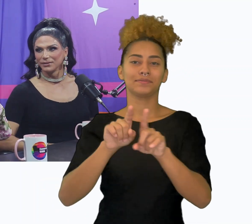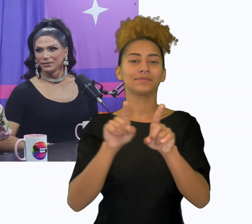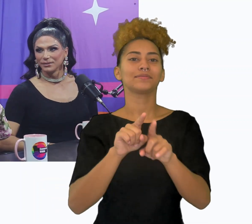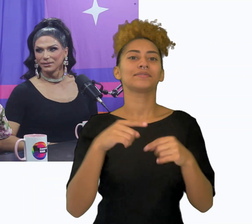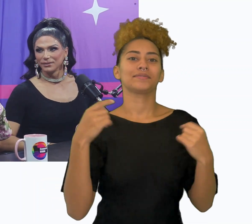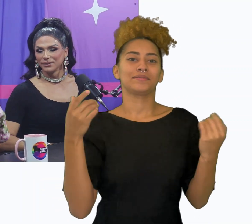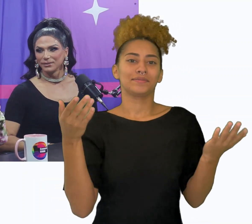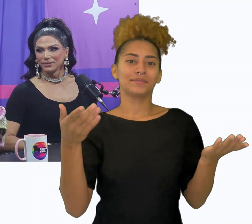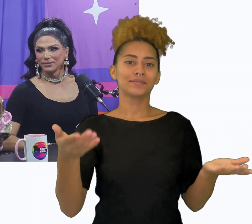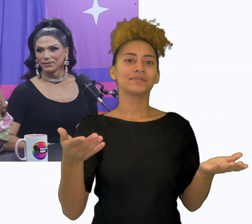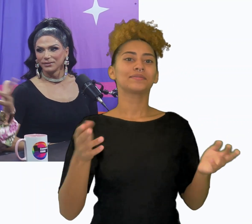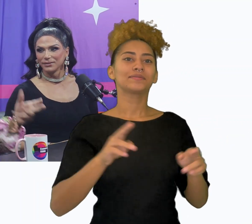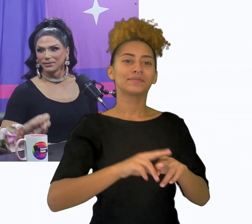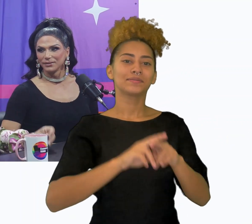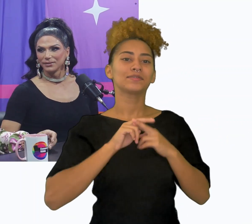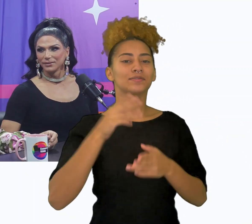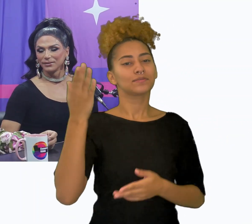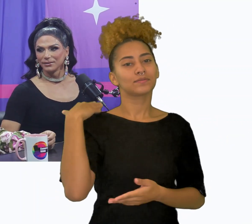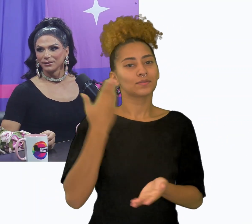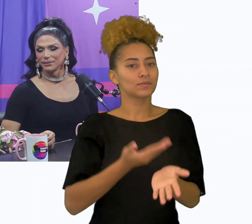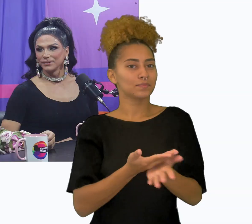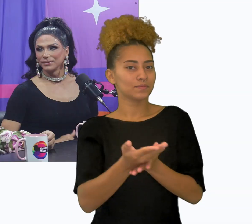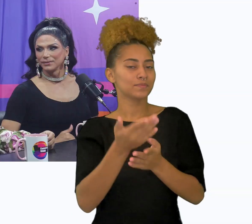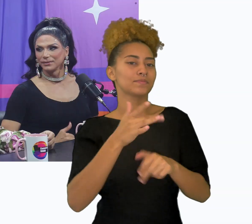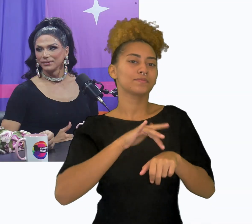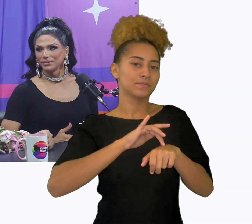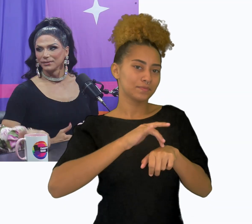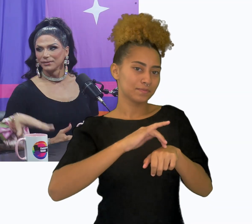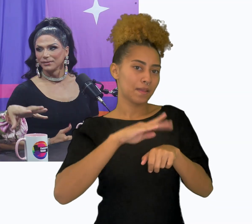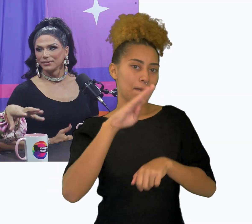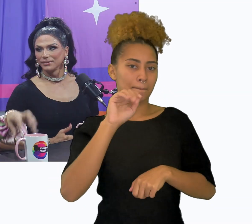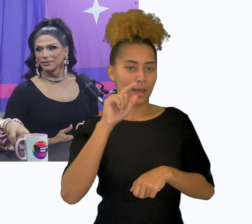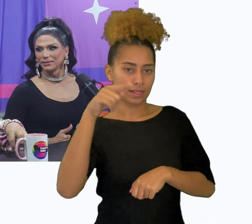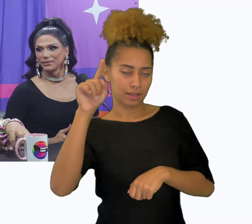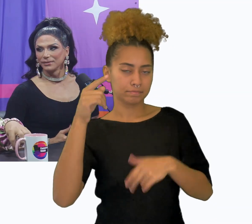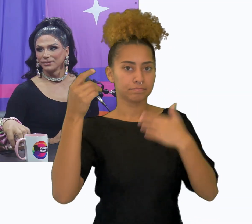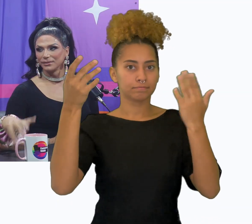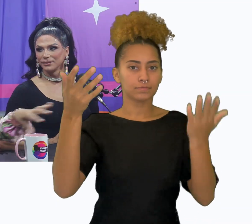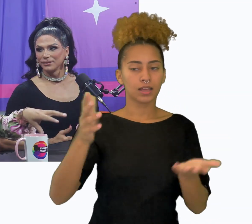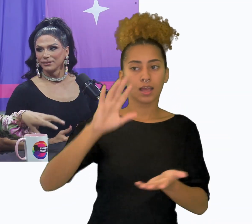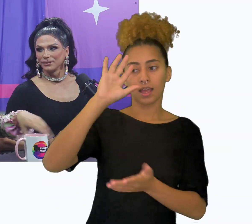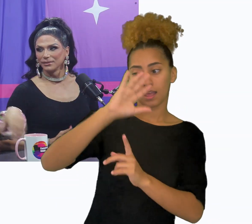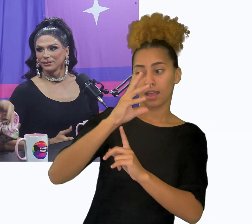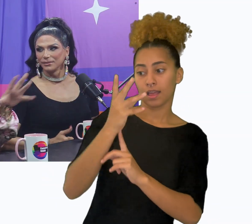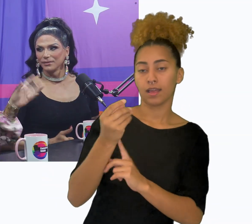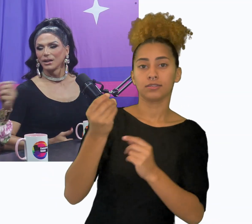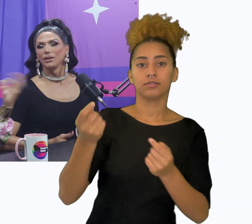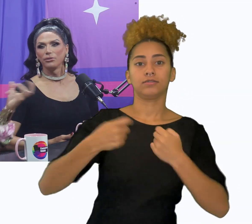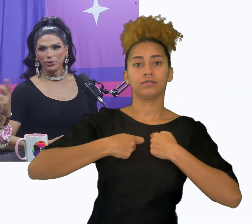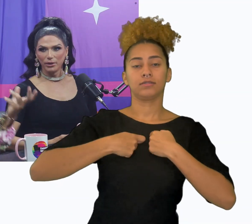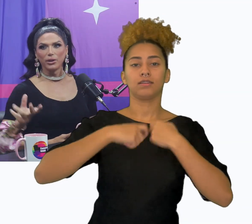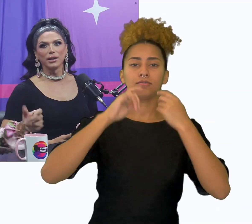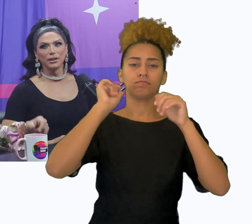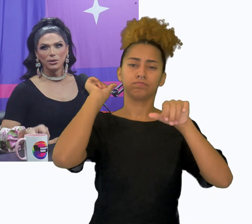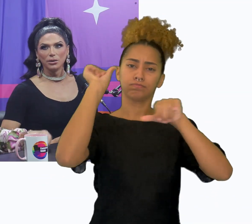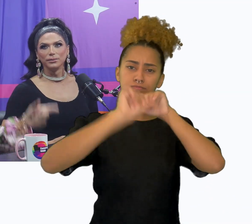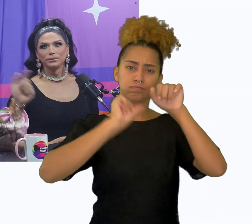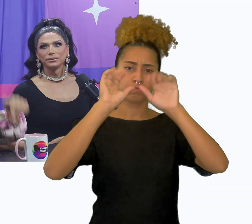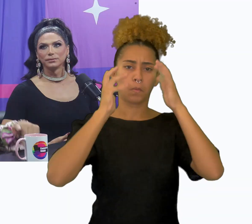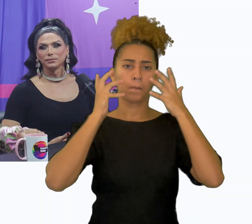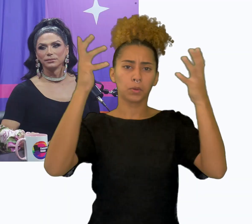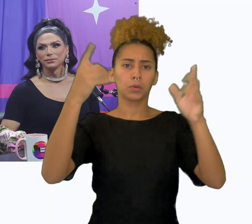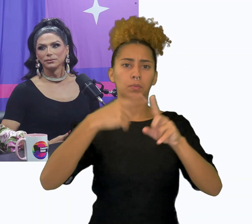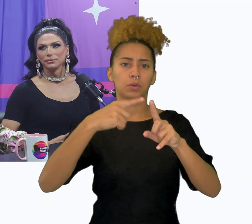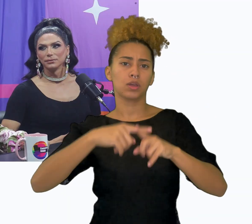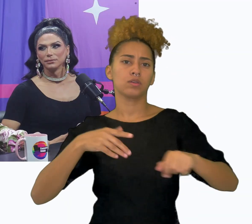muito nova, ainda estava começando a fazer balé. E a arte transformista foi que deu essa liga da gente. Porque